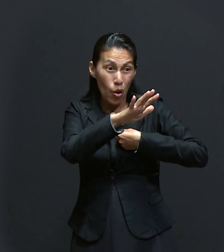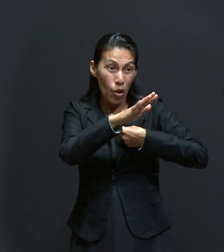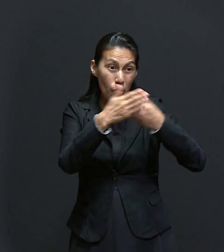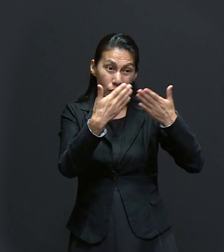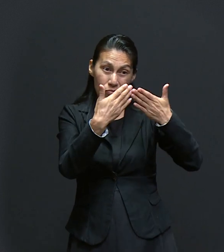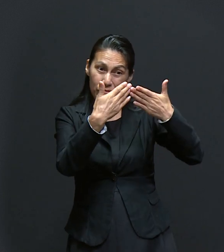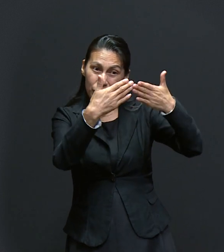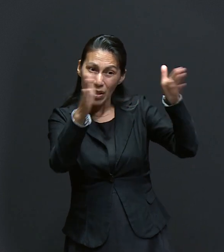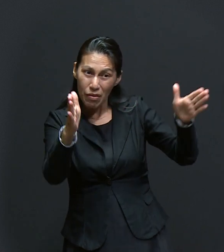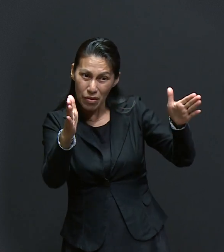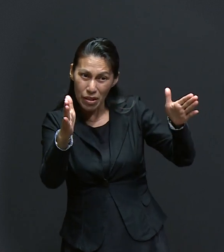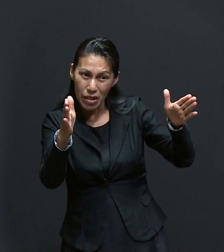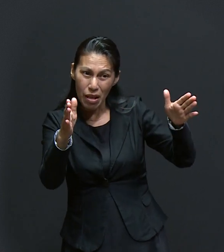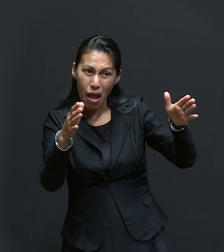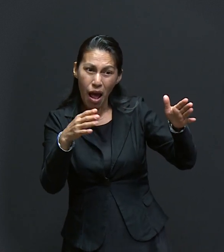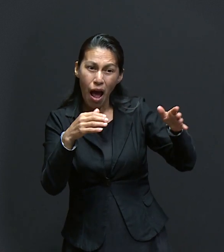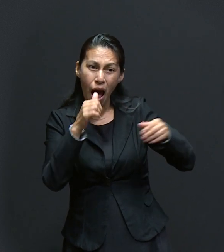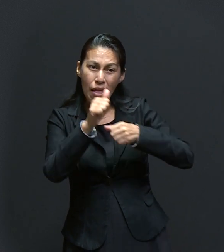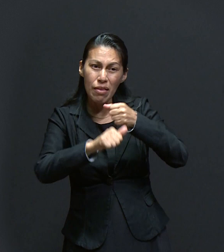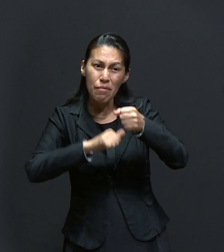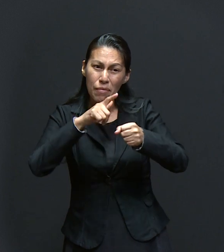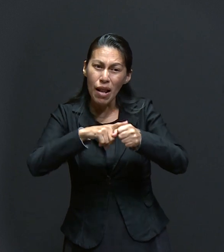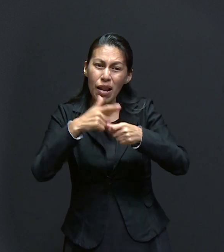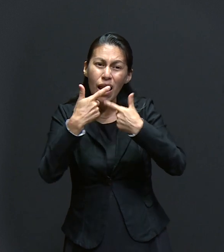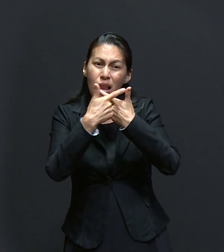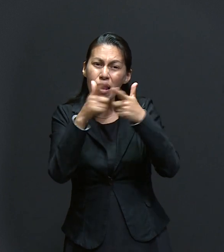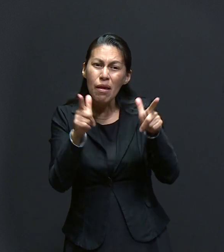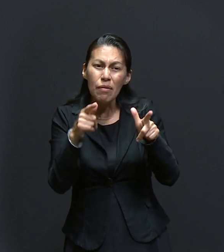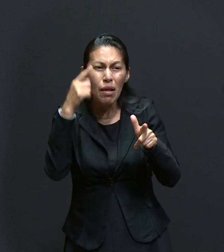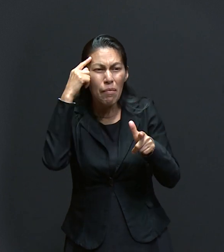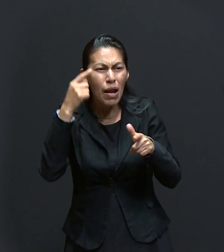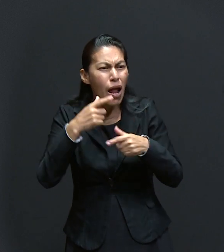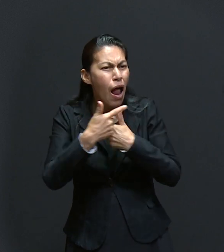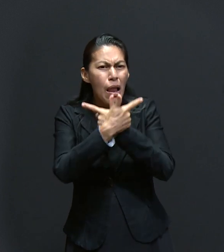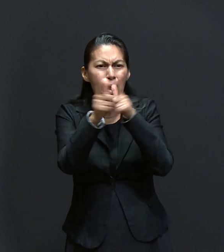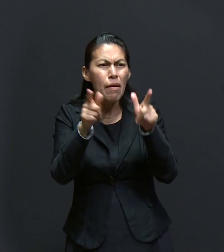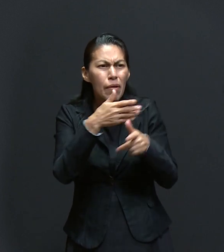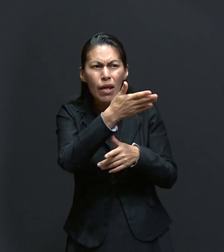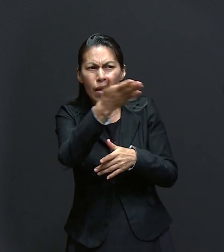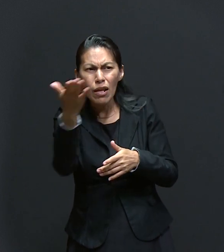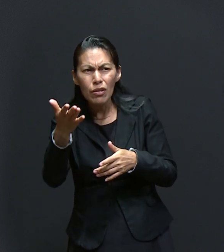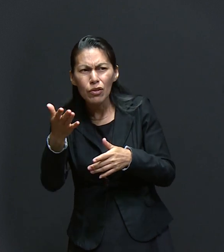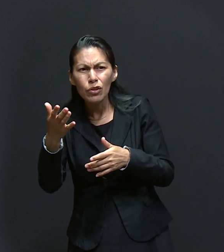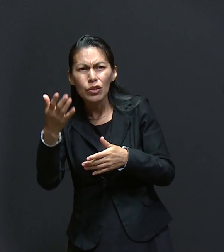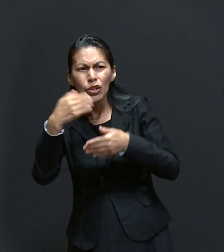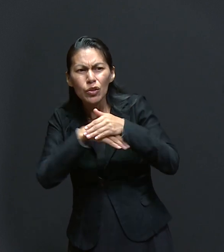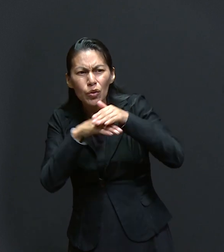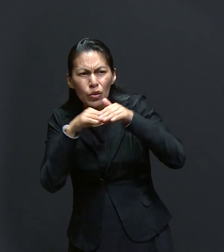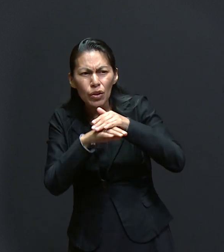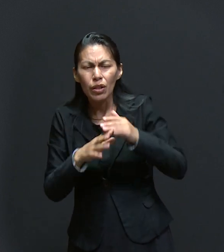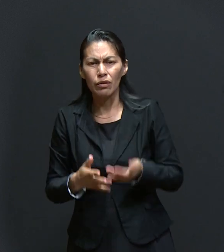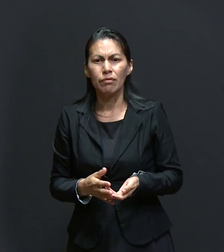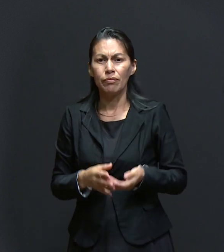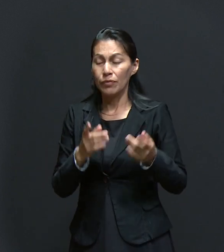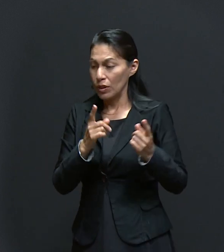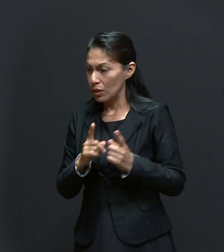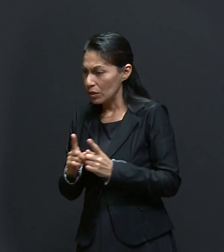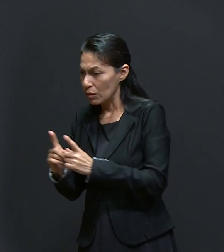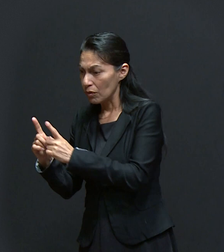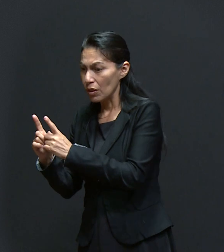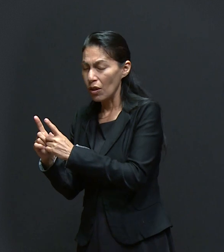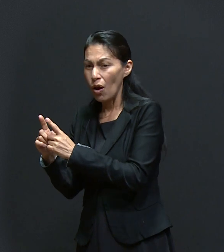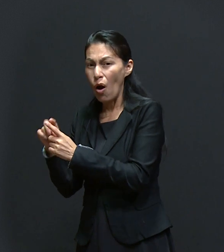abrir todo para que esas bestias van a donde puedan ir y dicen una pareja ancianos